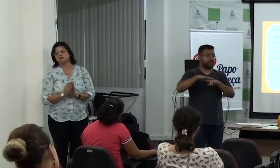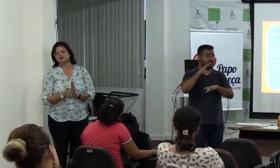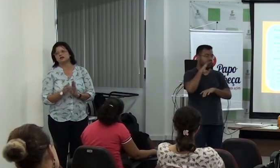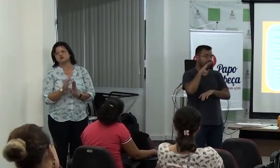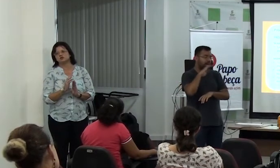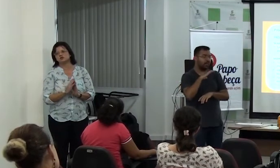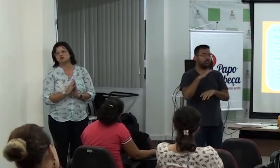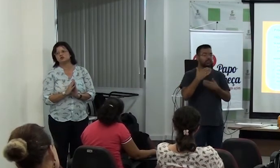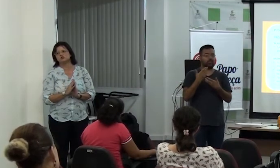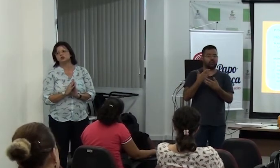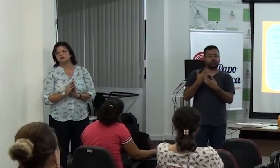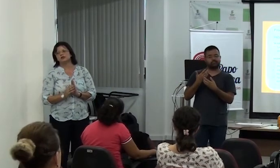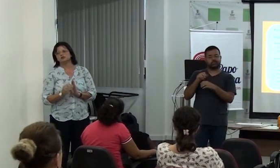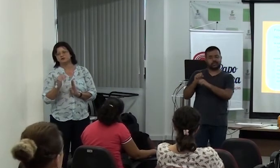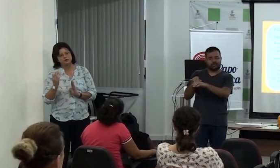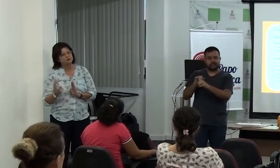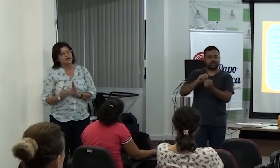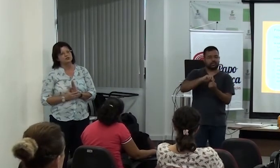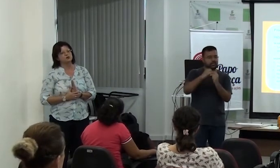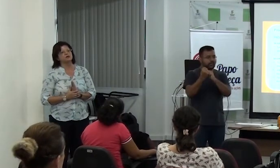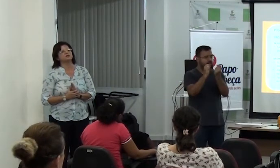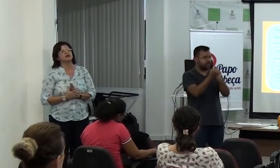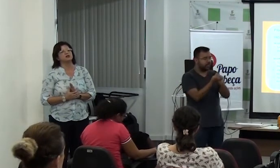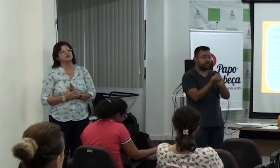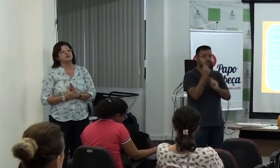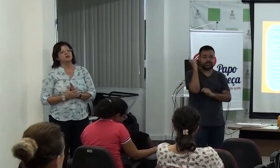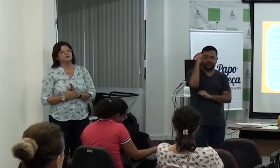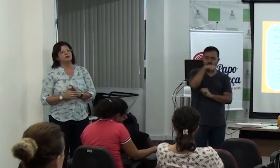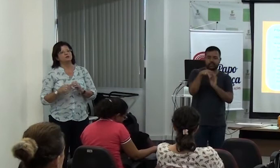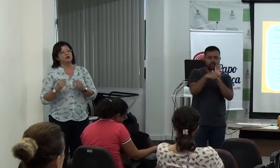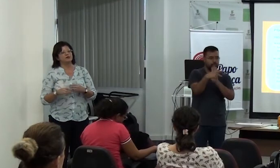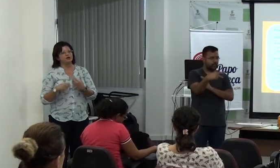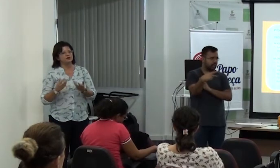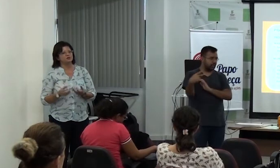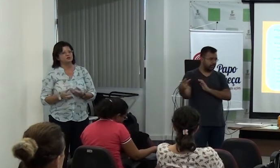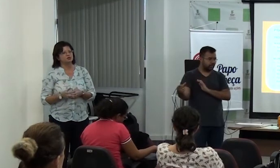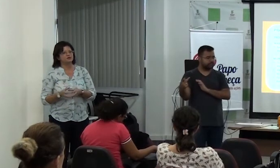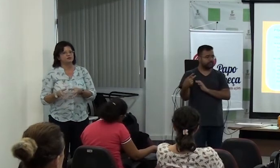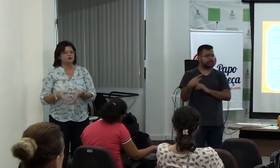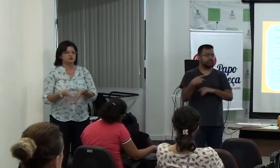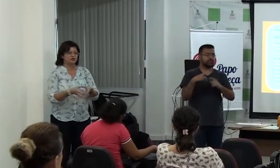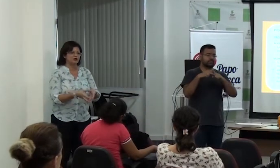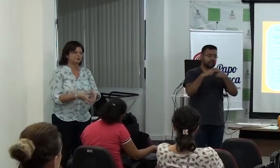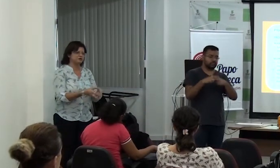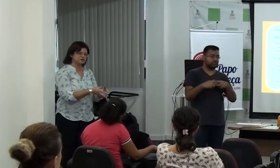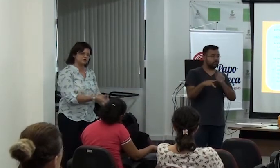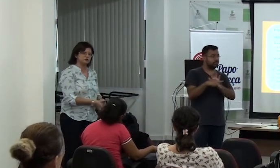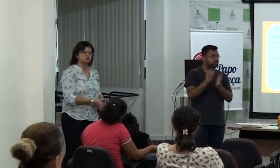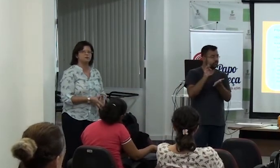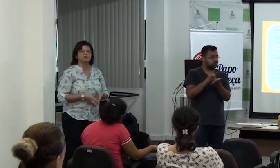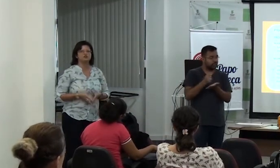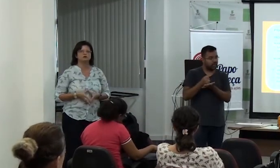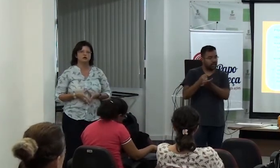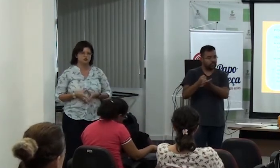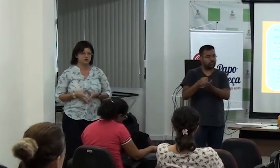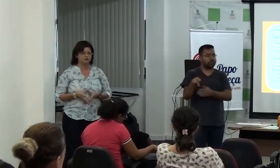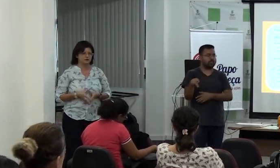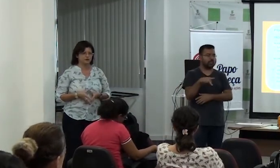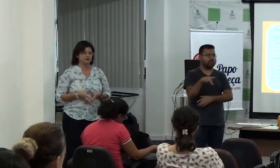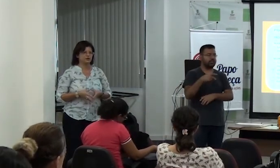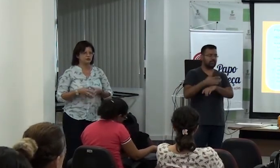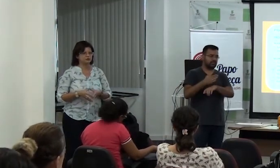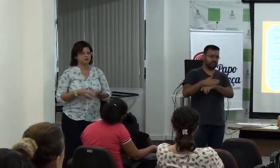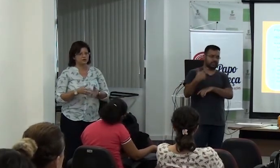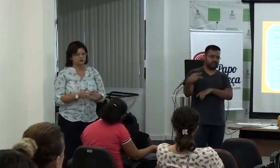comportamentos de aprendizagem, estilos, né, dificuldades de aprendizagem. Então, ferramentas que vão auxiliar o professor na sua prática